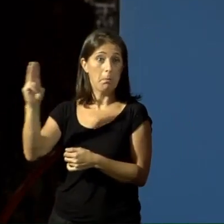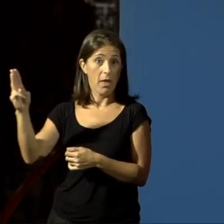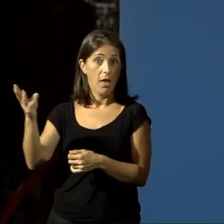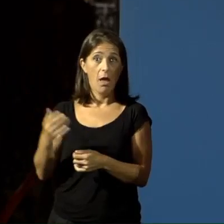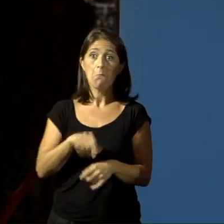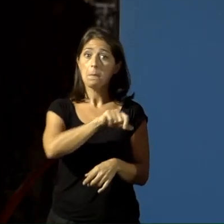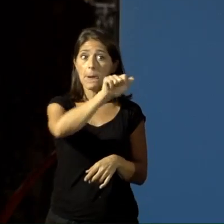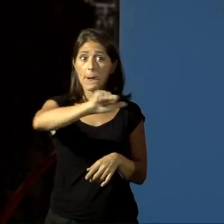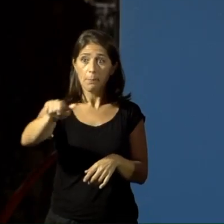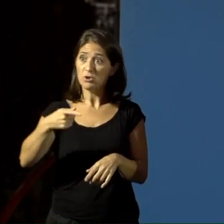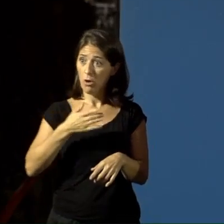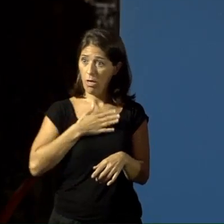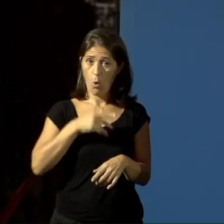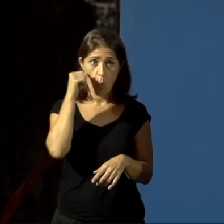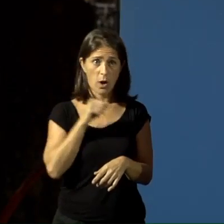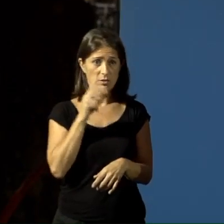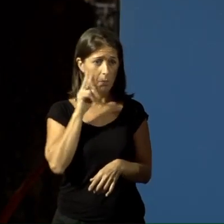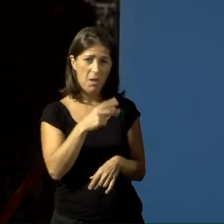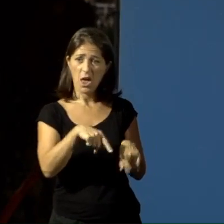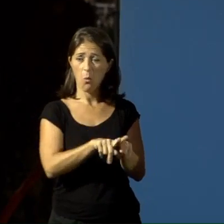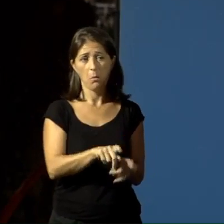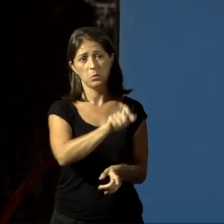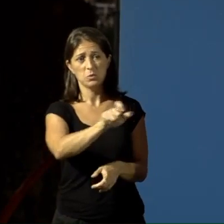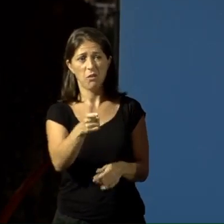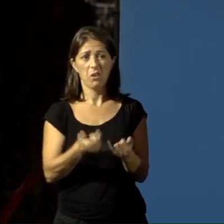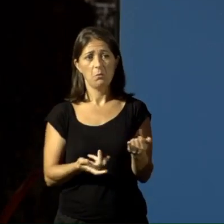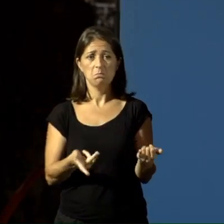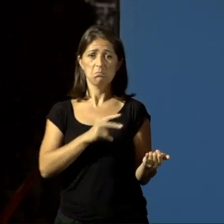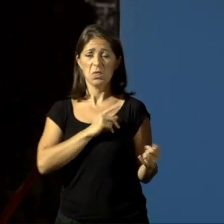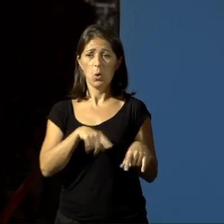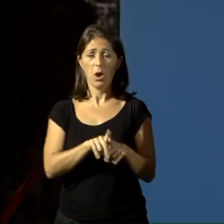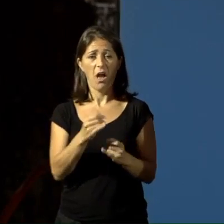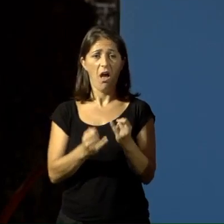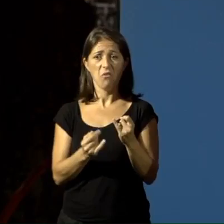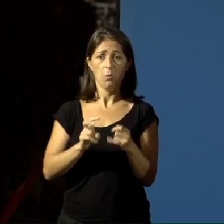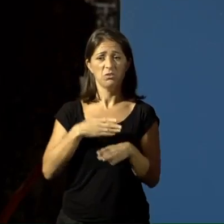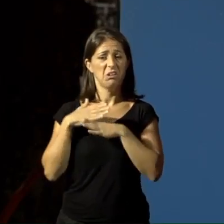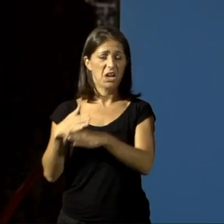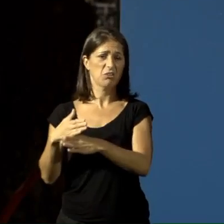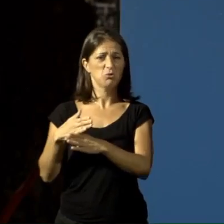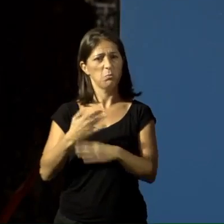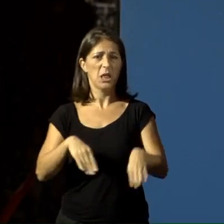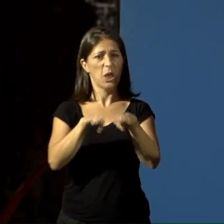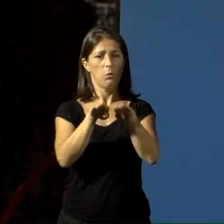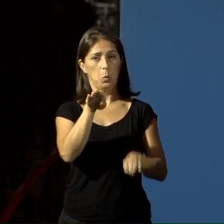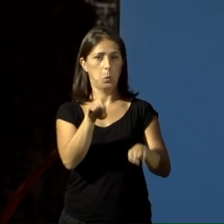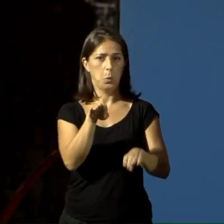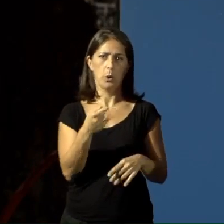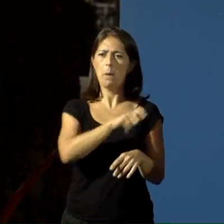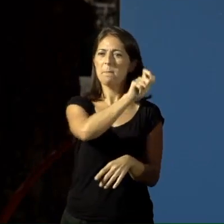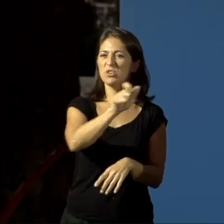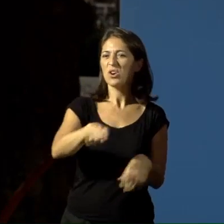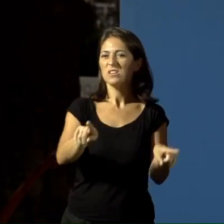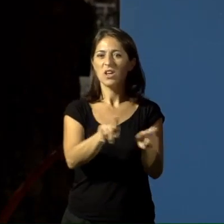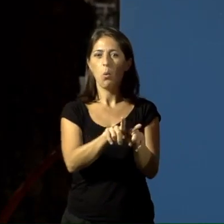a cidadanía de Ourense. Xente que non lles merece o mesmo trato que o resto. Persoas que non